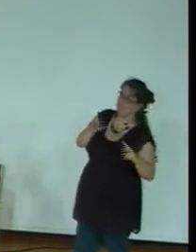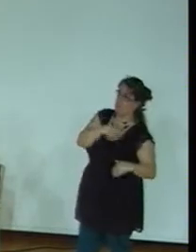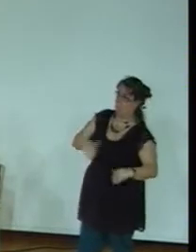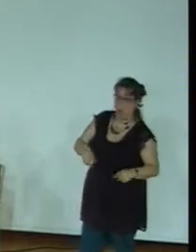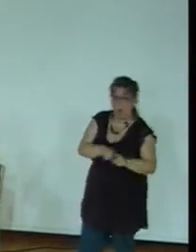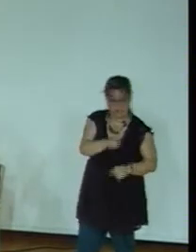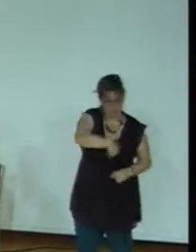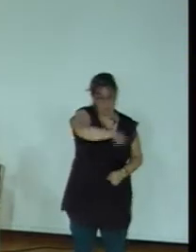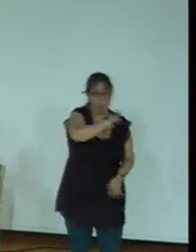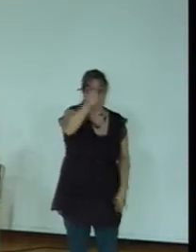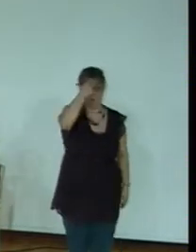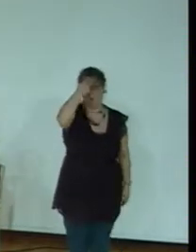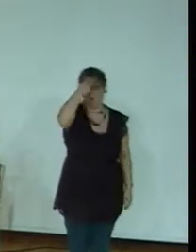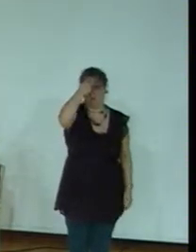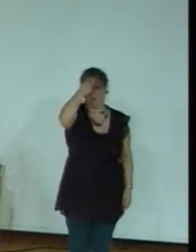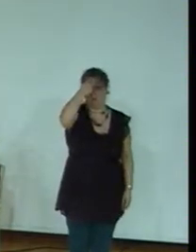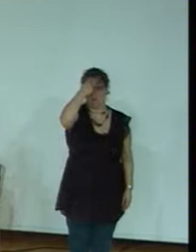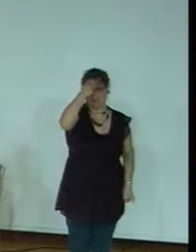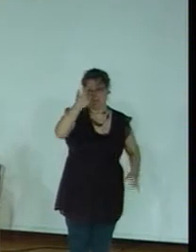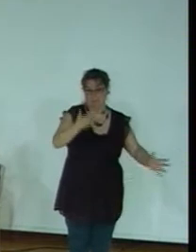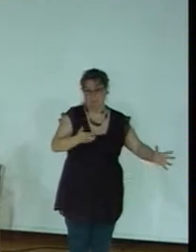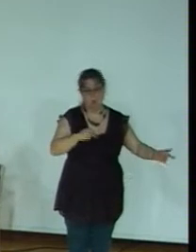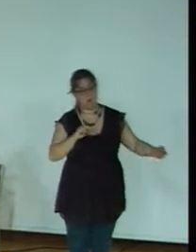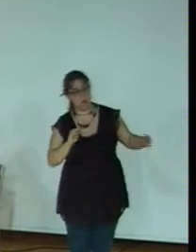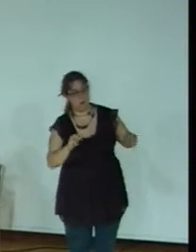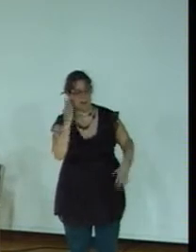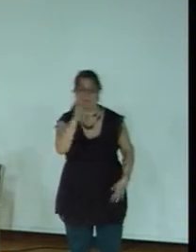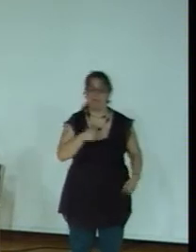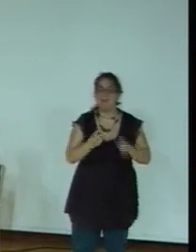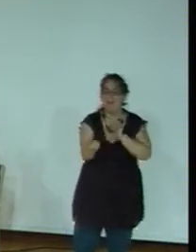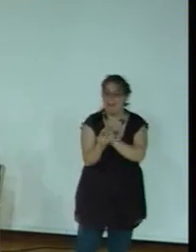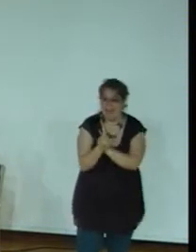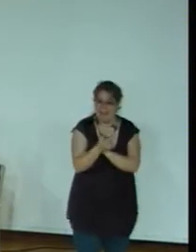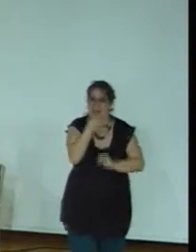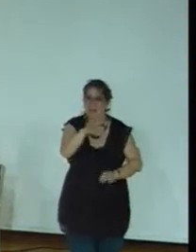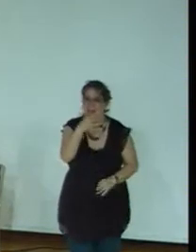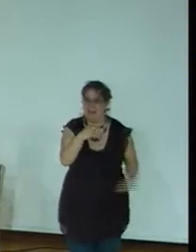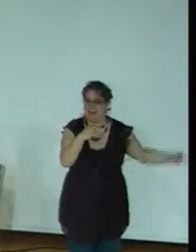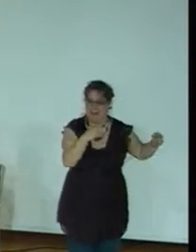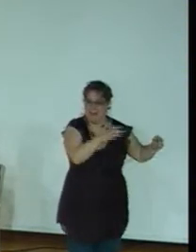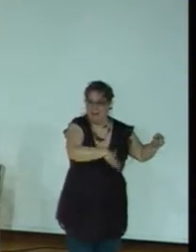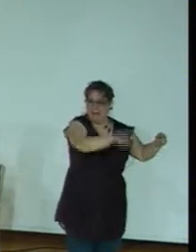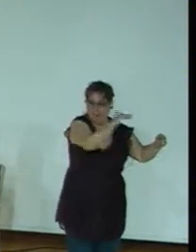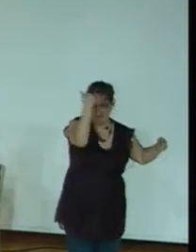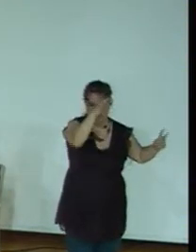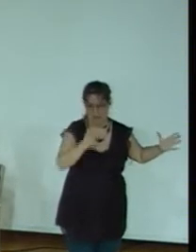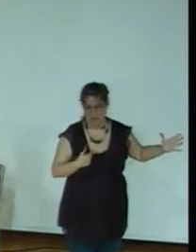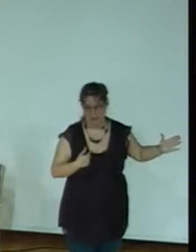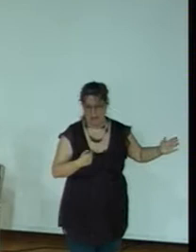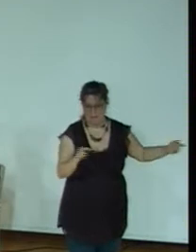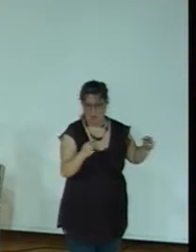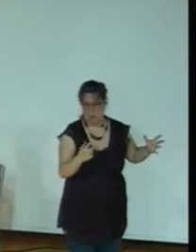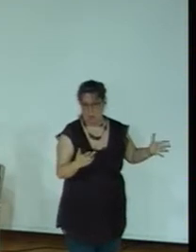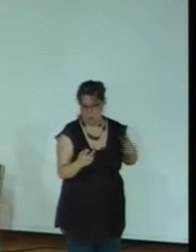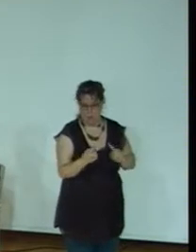conscient. Les gens savaient bien que si tu causais à quelqu'un sur la place du village, tout le village allait être au courant dans la